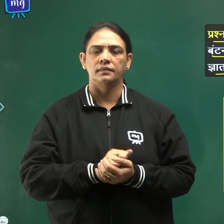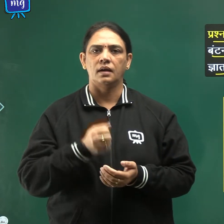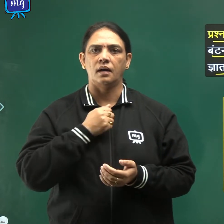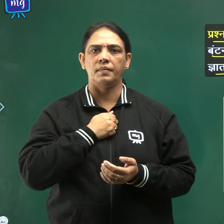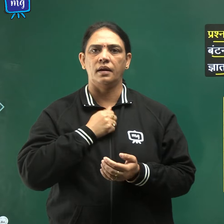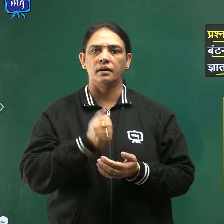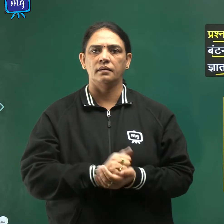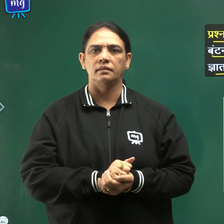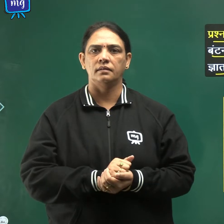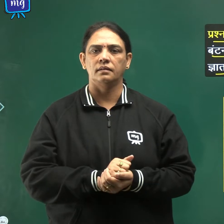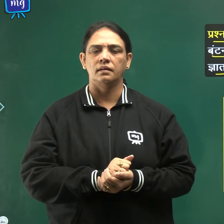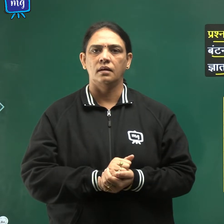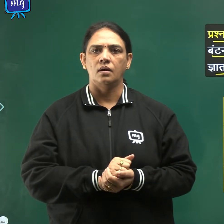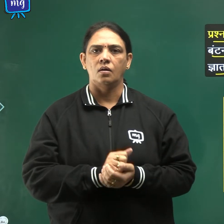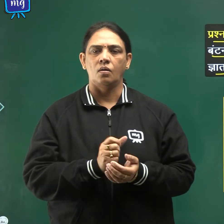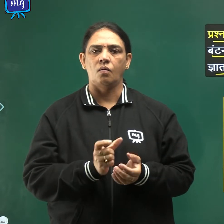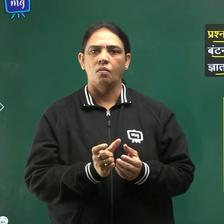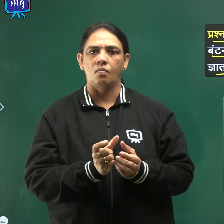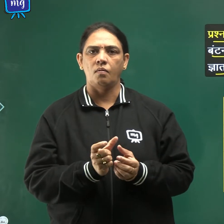हमें बहुलक का